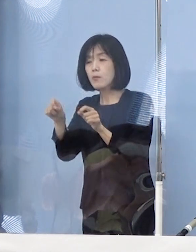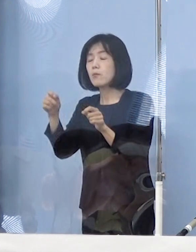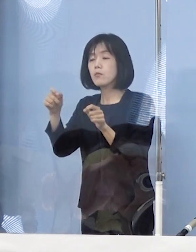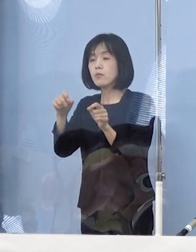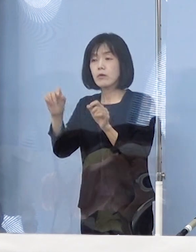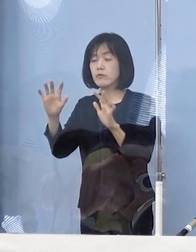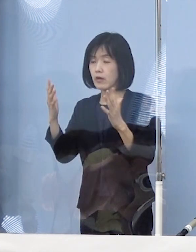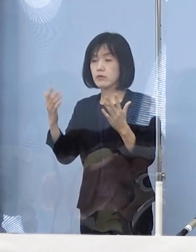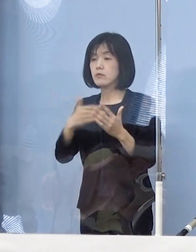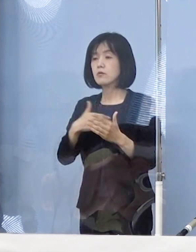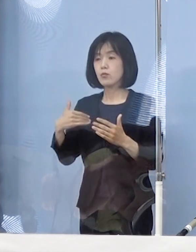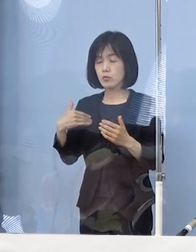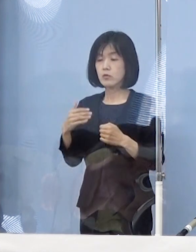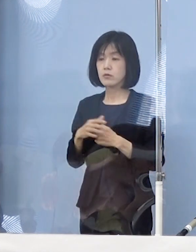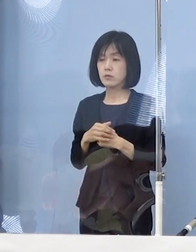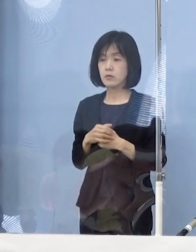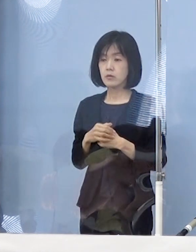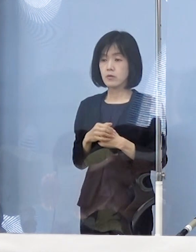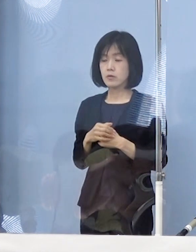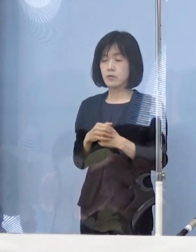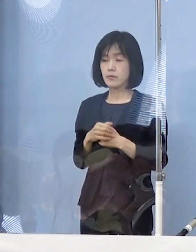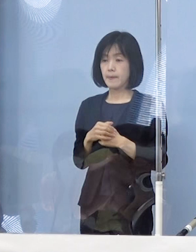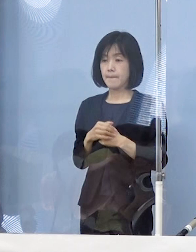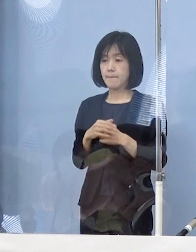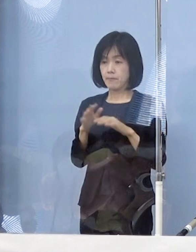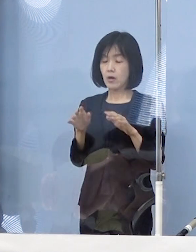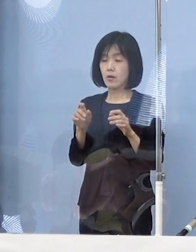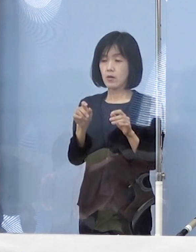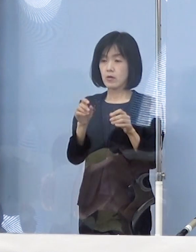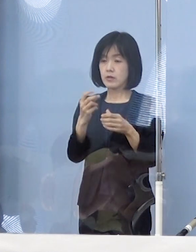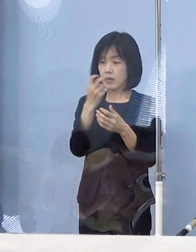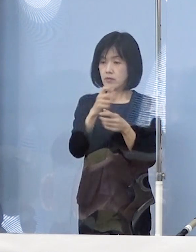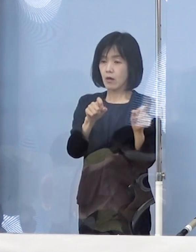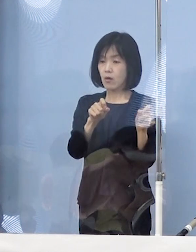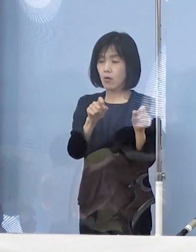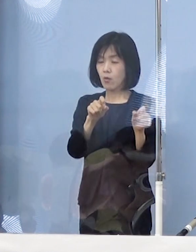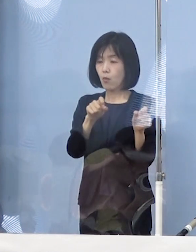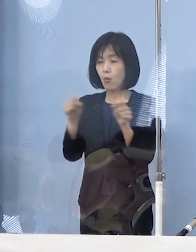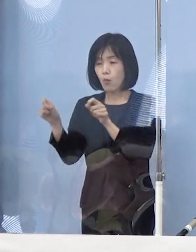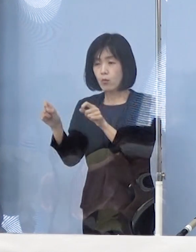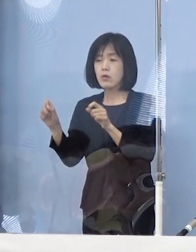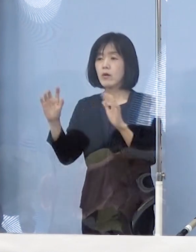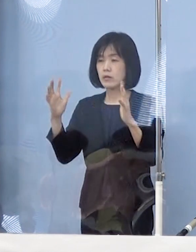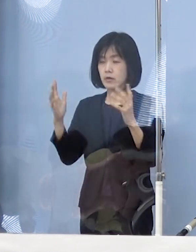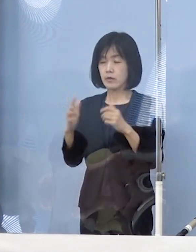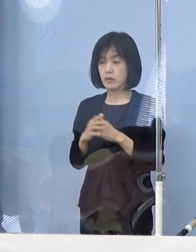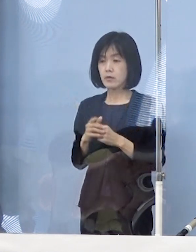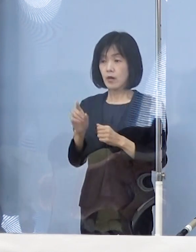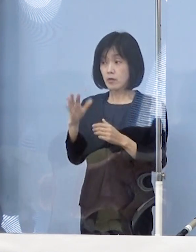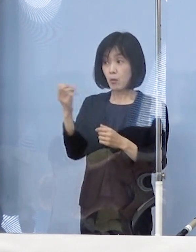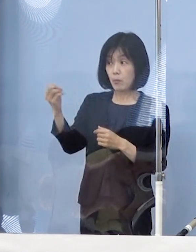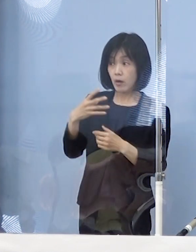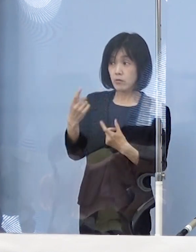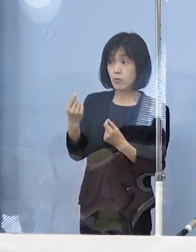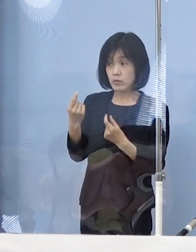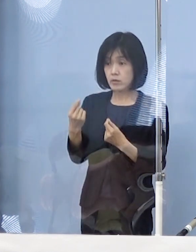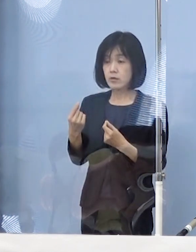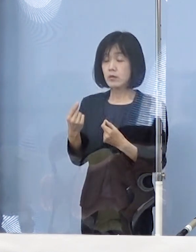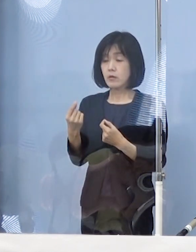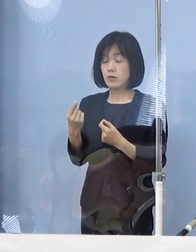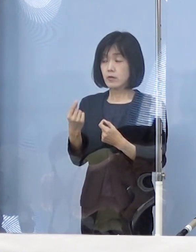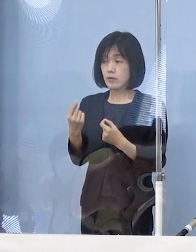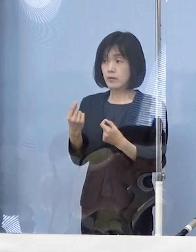だ感じておりませんし、そういった状態にはなってないと聞いておりますので、ただおっしゃっていただいたように非常に大切